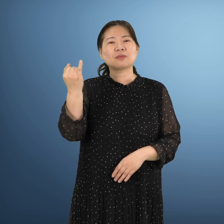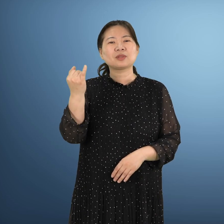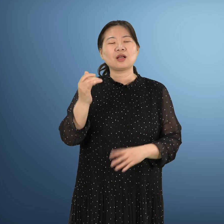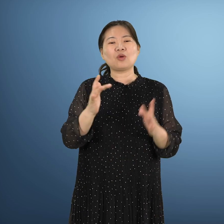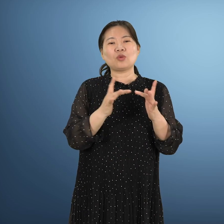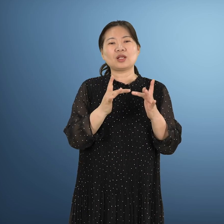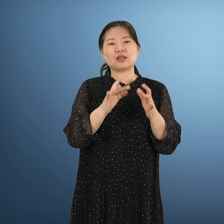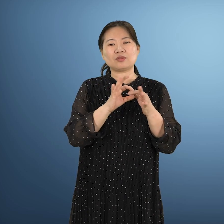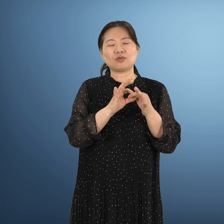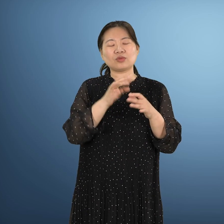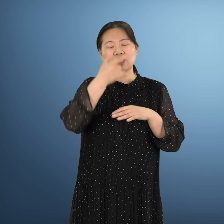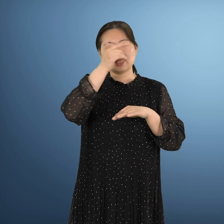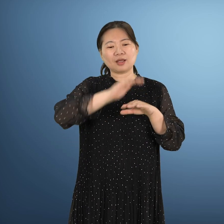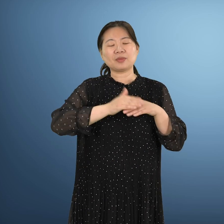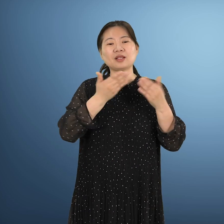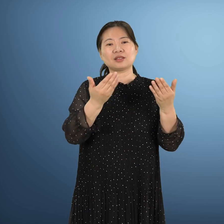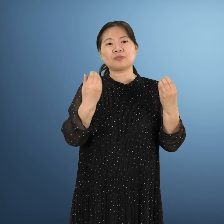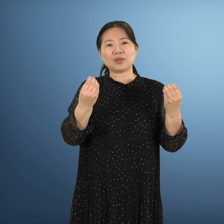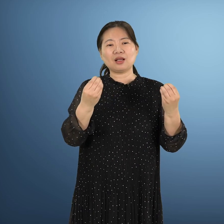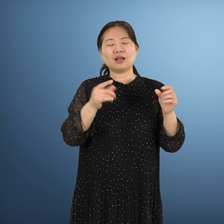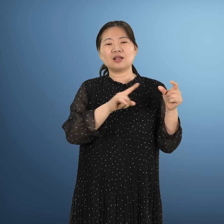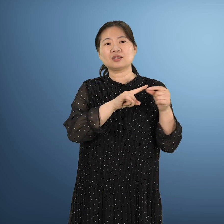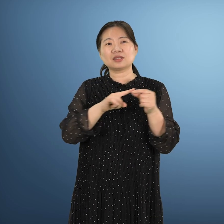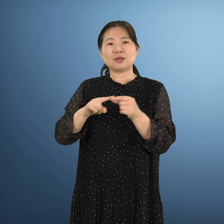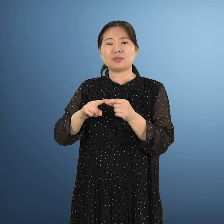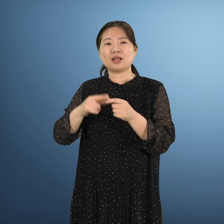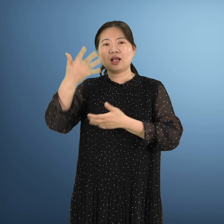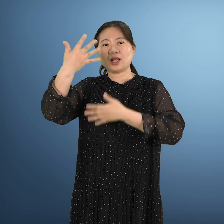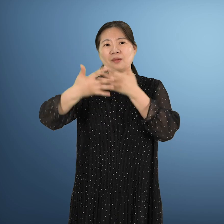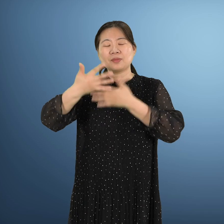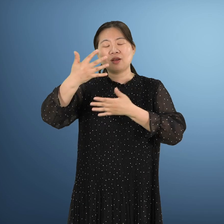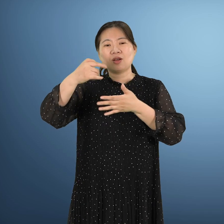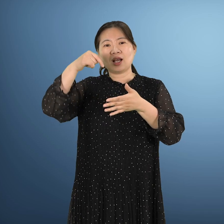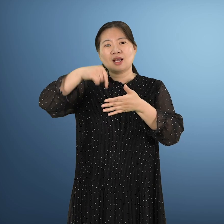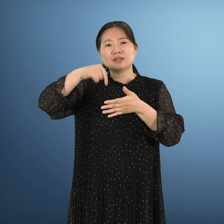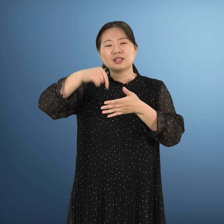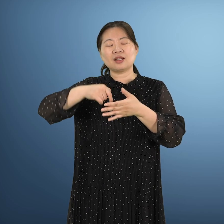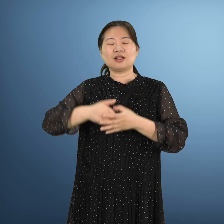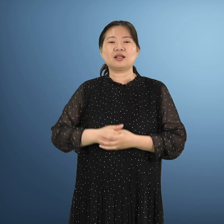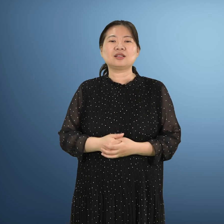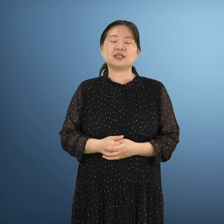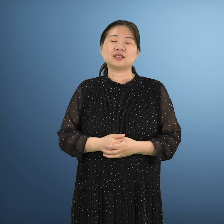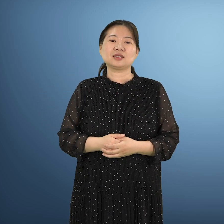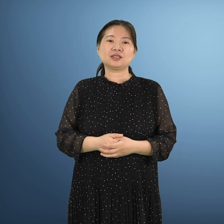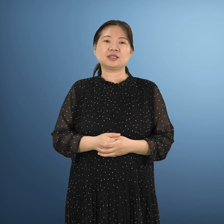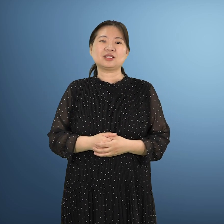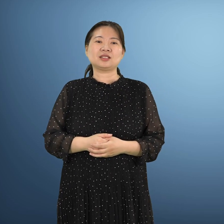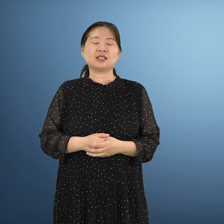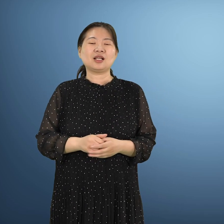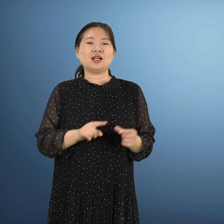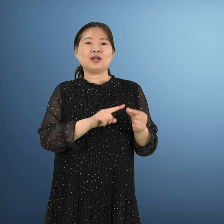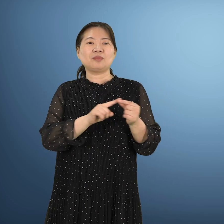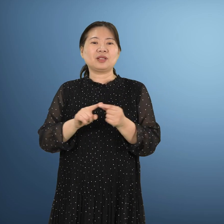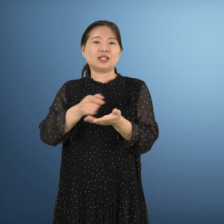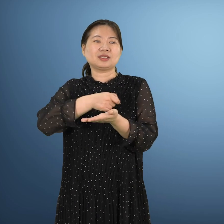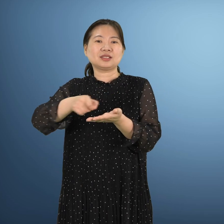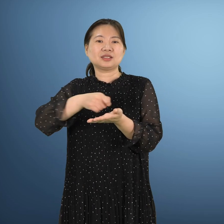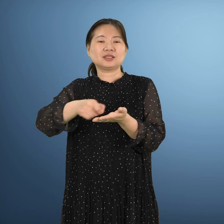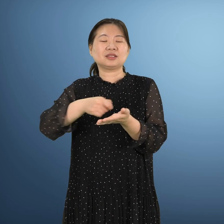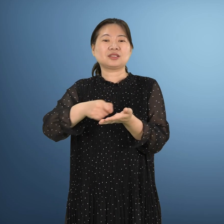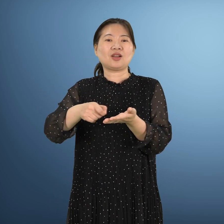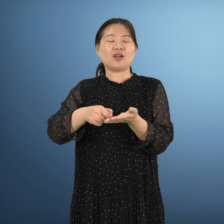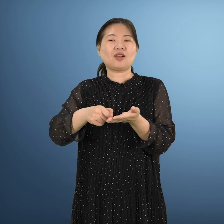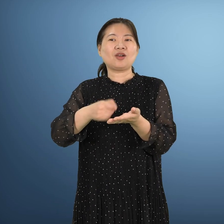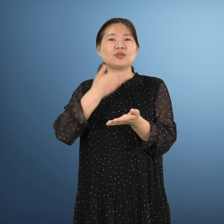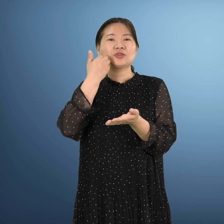예배를 드렸던 것 같아요. 그 자막 화면에다가 이렇게 멘트를 쓴 걸